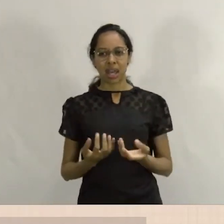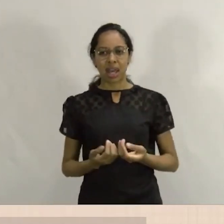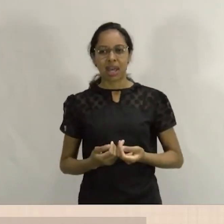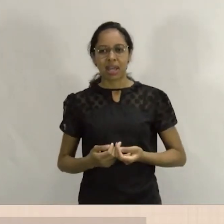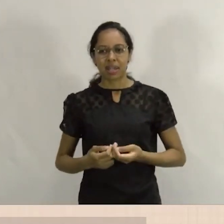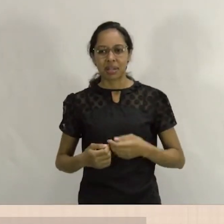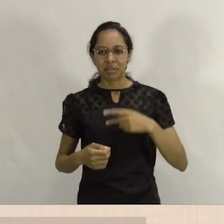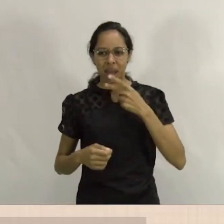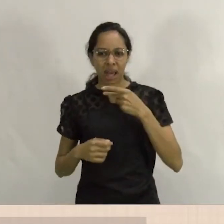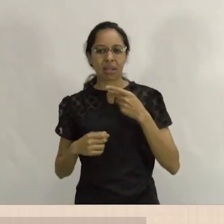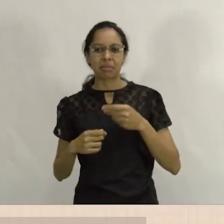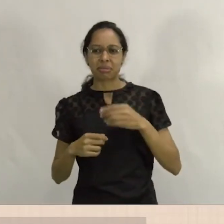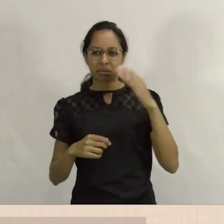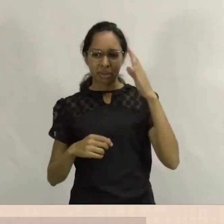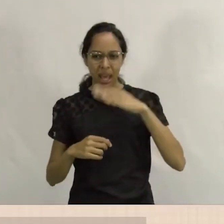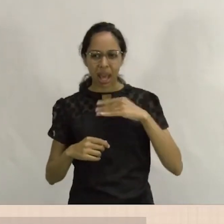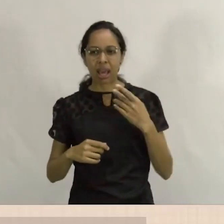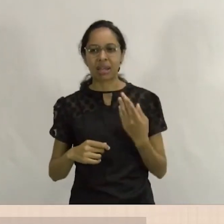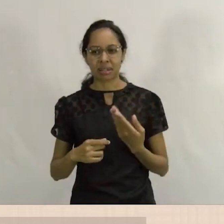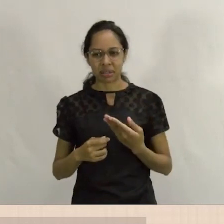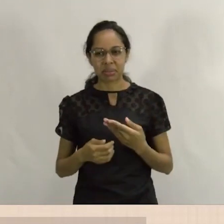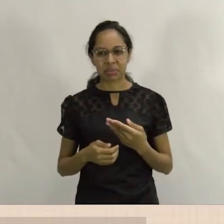caluniam os outros,